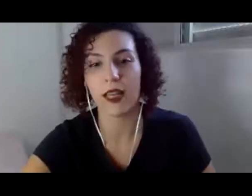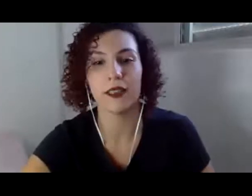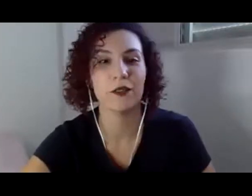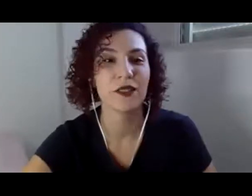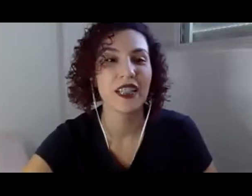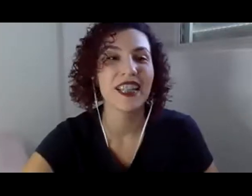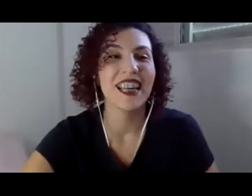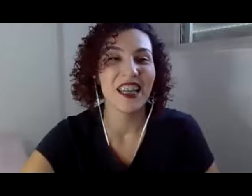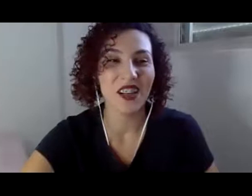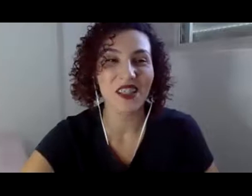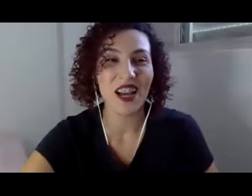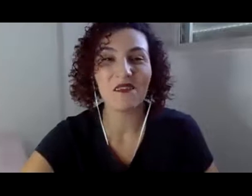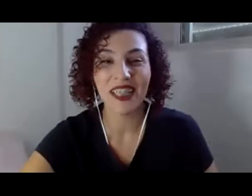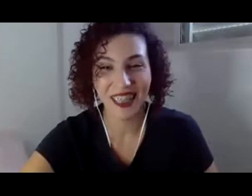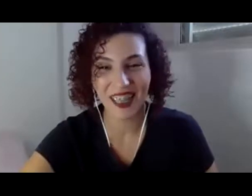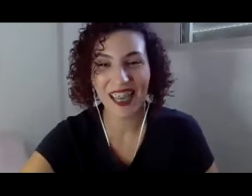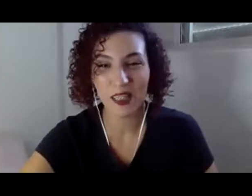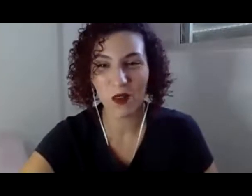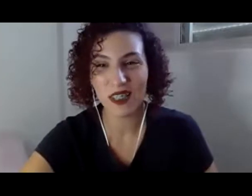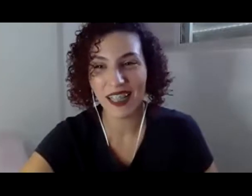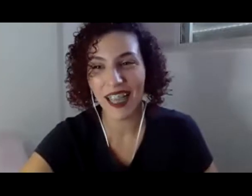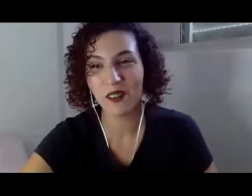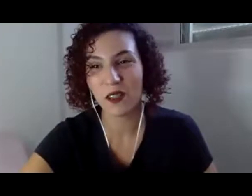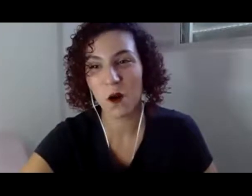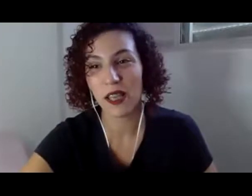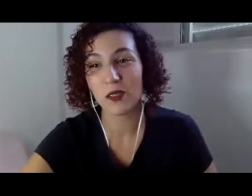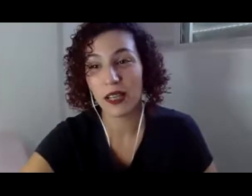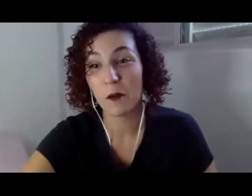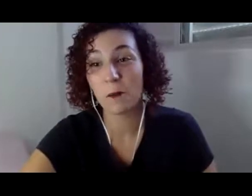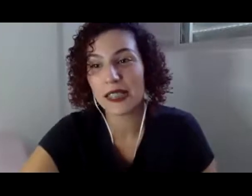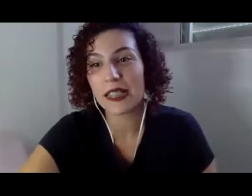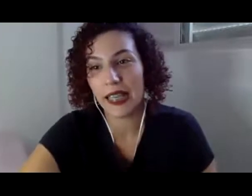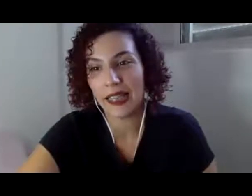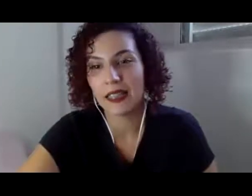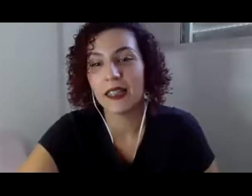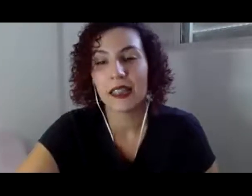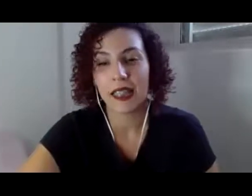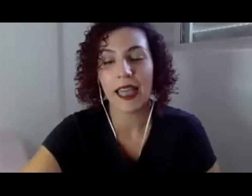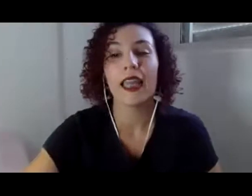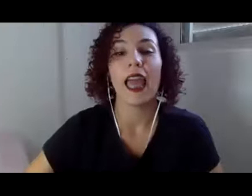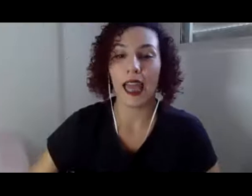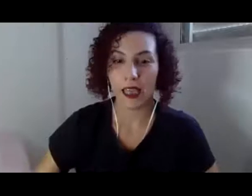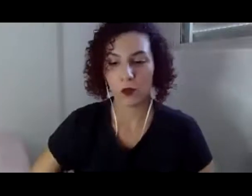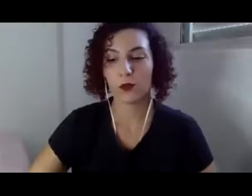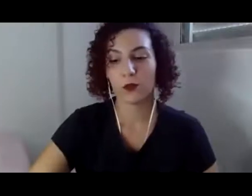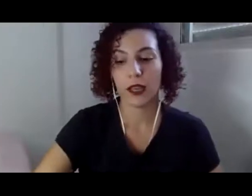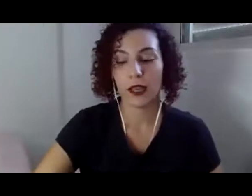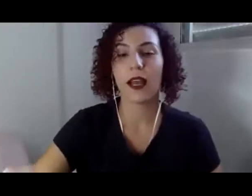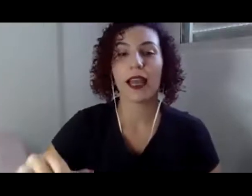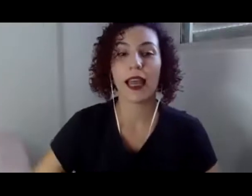É verdadeiro. Eu acho que eu acabei dando a resposta, né? Quando eu começo, língua brasileira, né? É